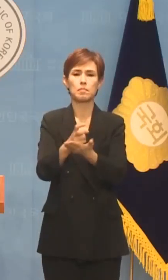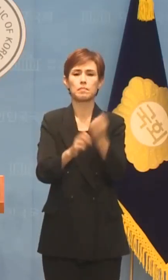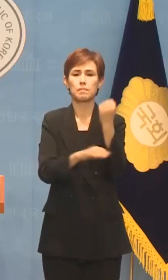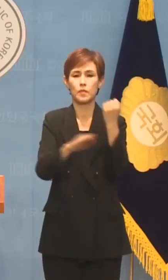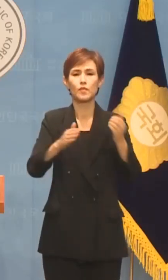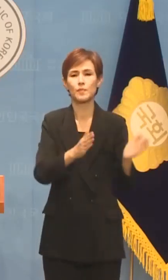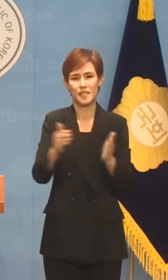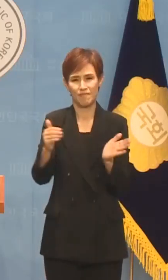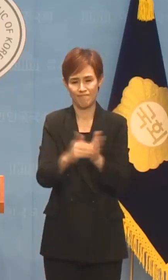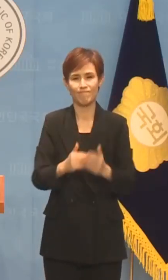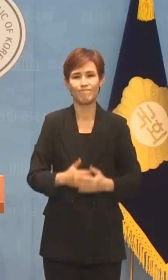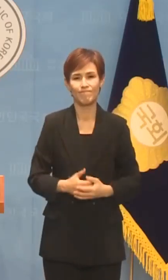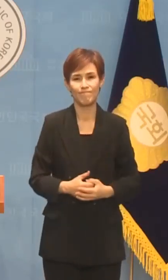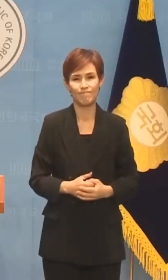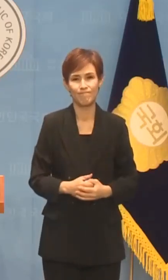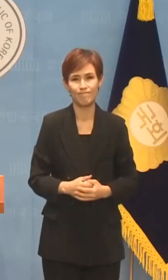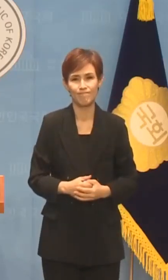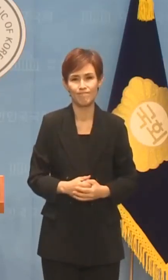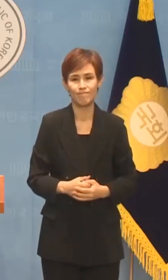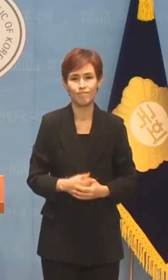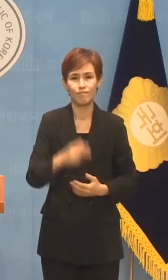마련하게 되었습니다.